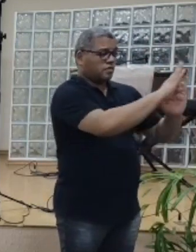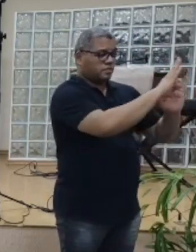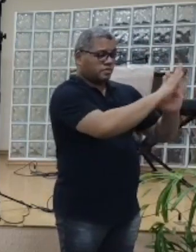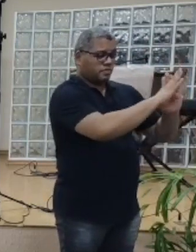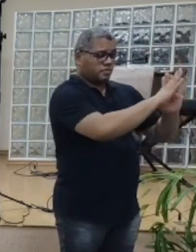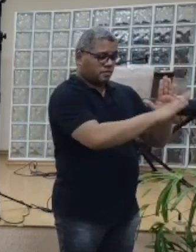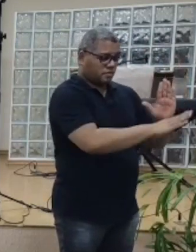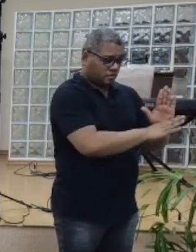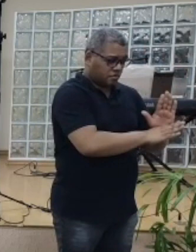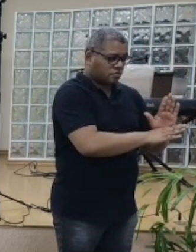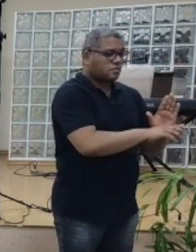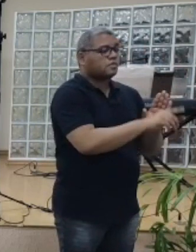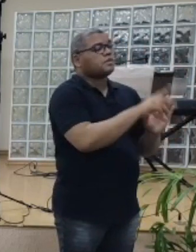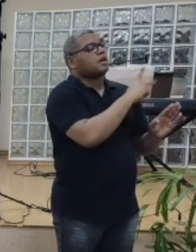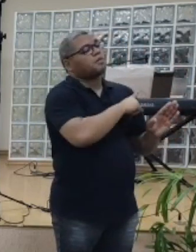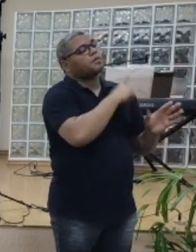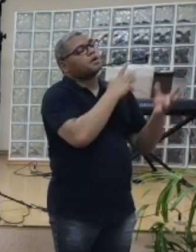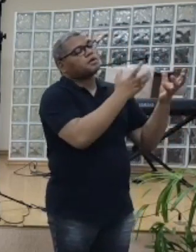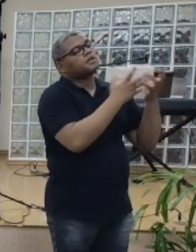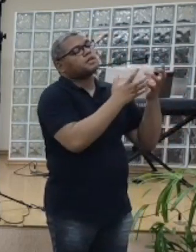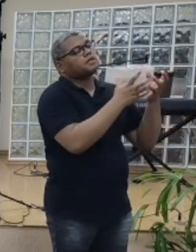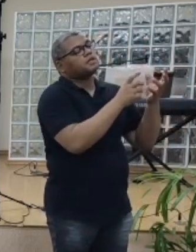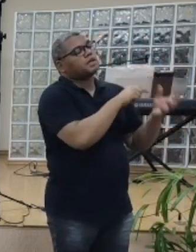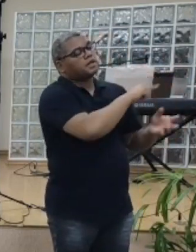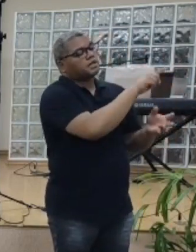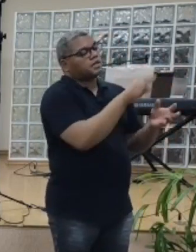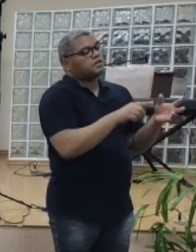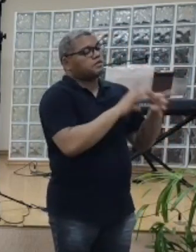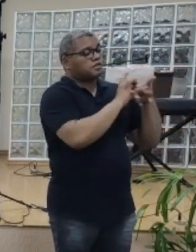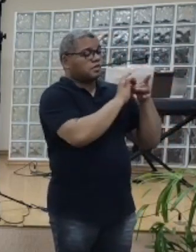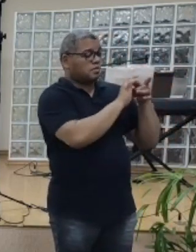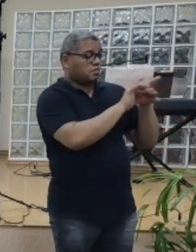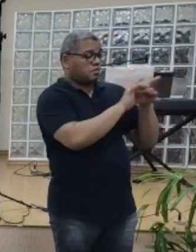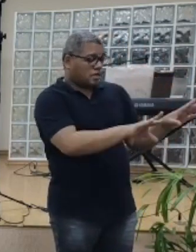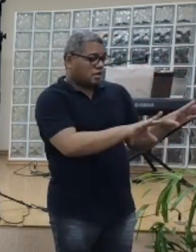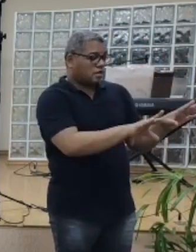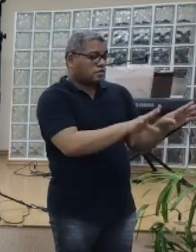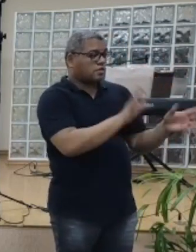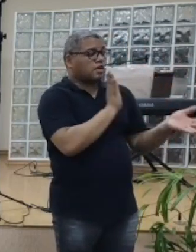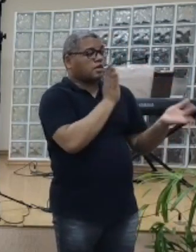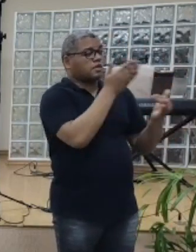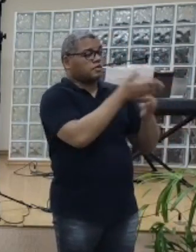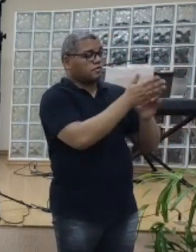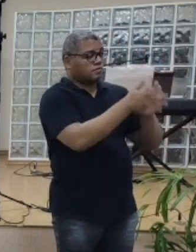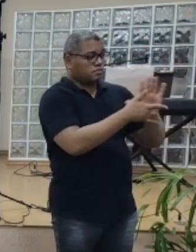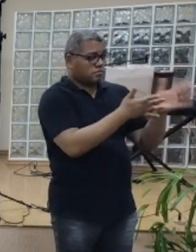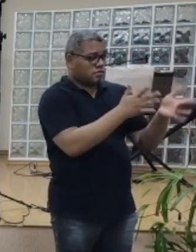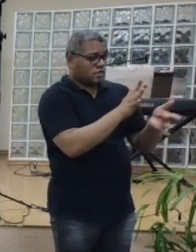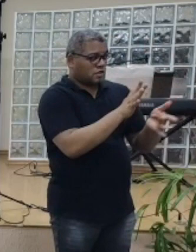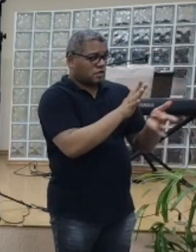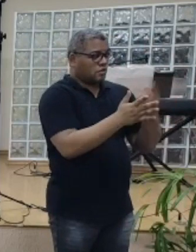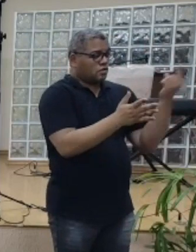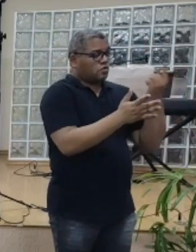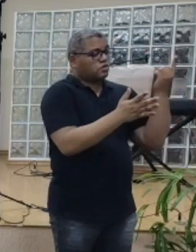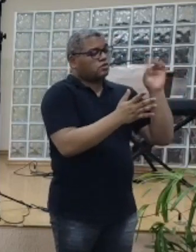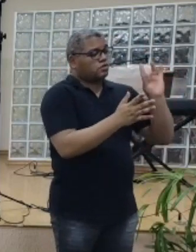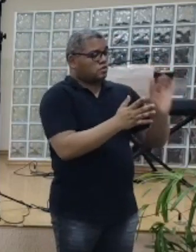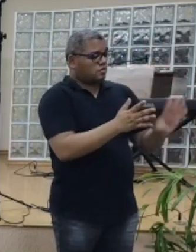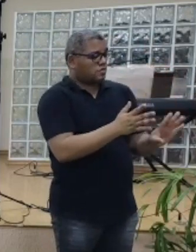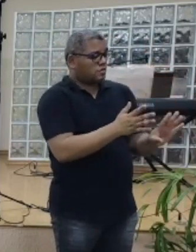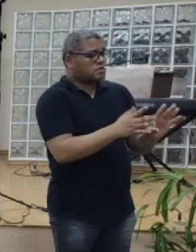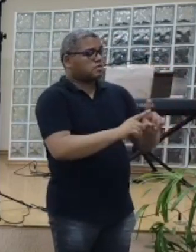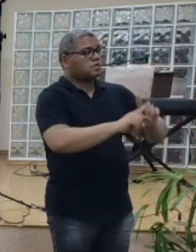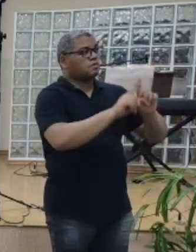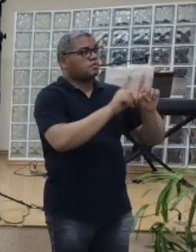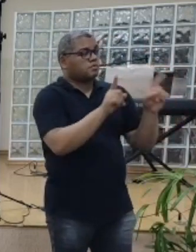só por meio de Cristo Jesus, mas Cristo e mais alguma coisa. Então, a essência da mudança que Lutero